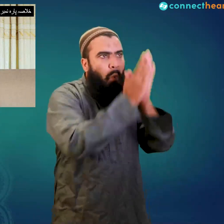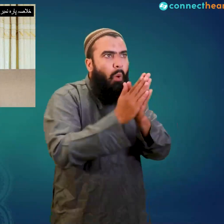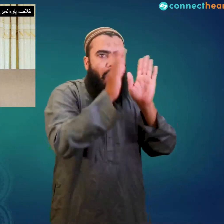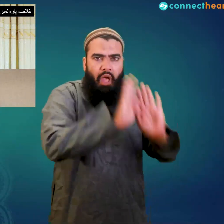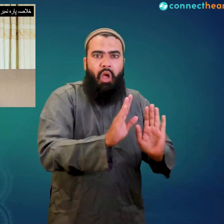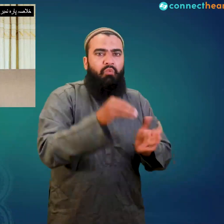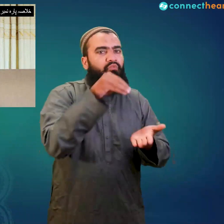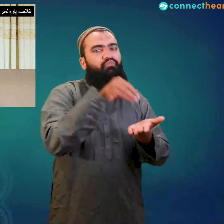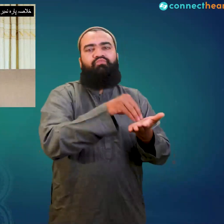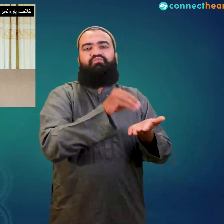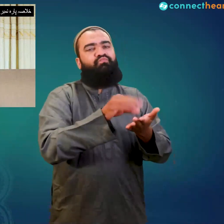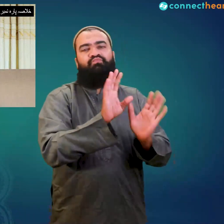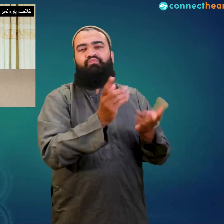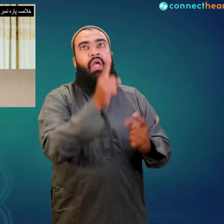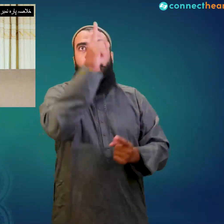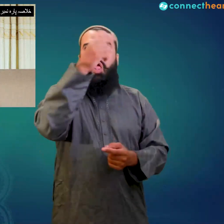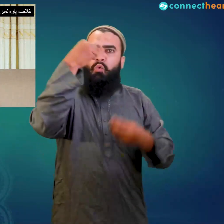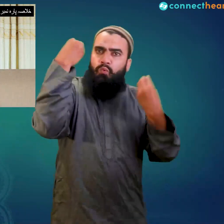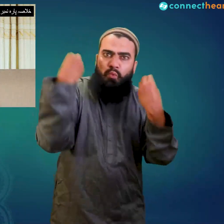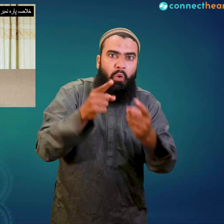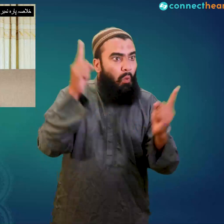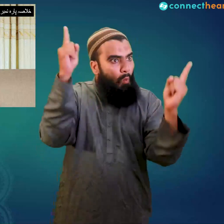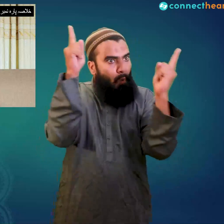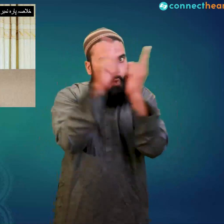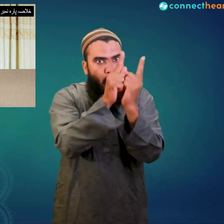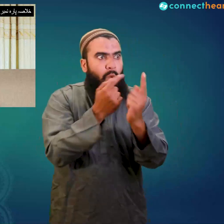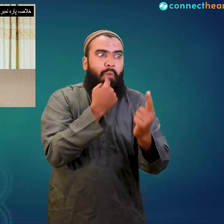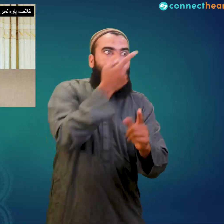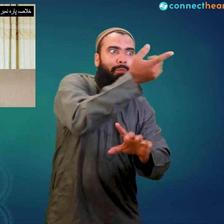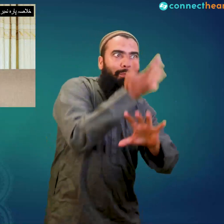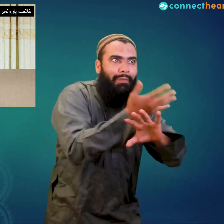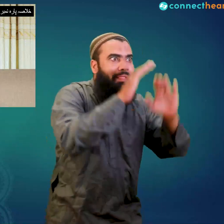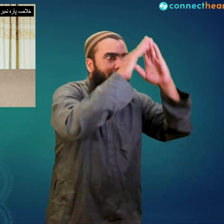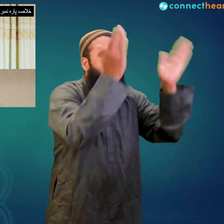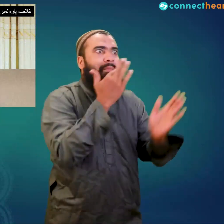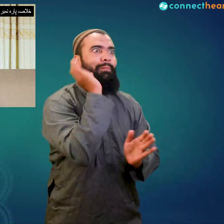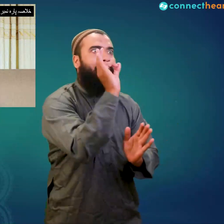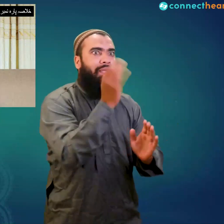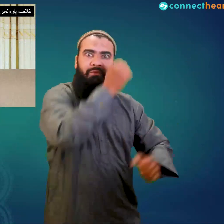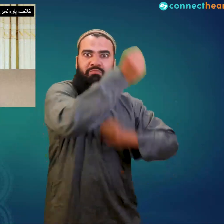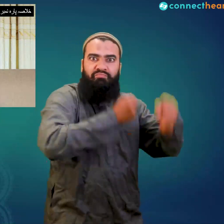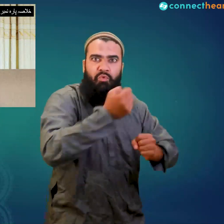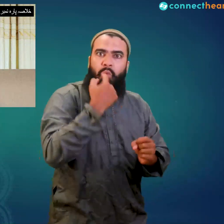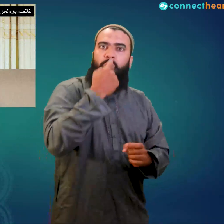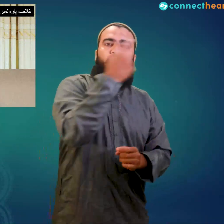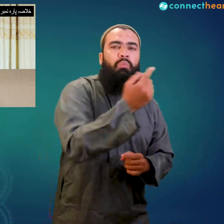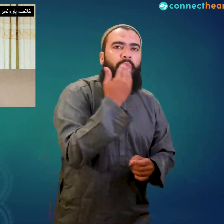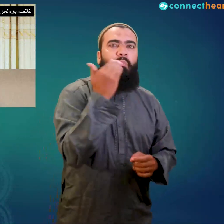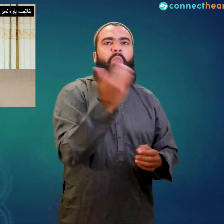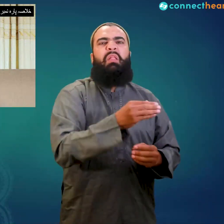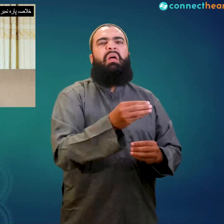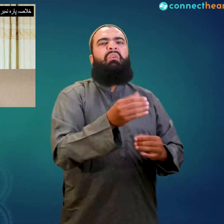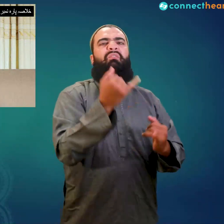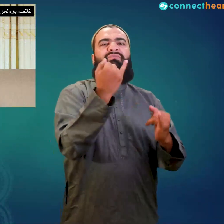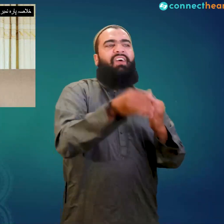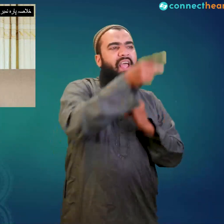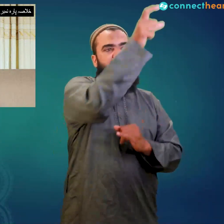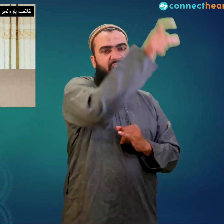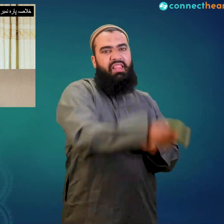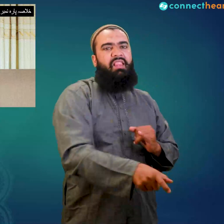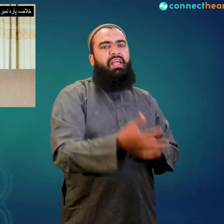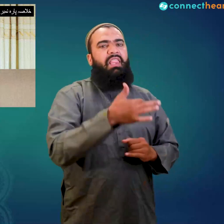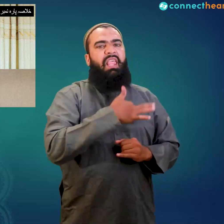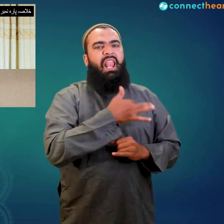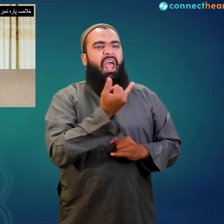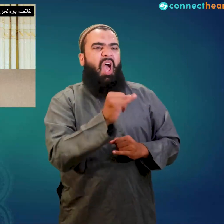کمزور ہوا کرتا ہے۔ یعنی یہ لوگ جو اللہ کو چھوڑ کر دوسروں کی طرف جاتے ہیں، تو اس طرح کمزور آسرا